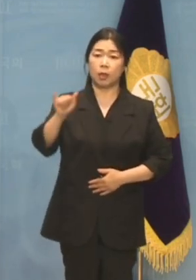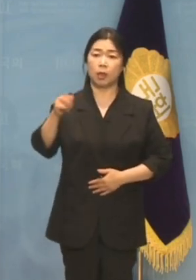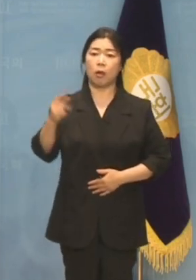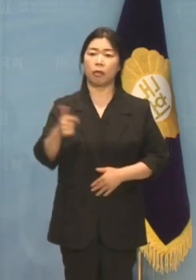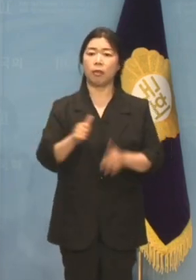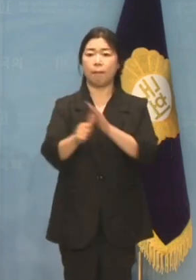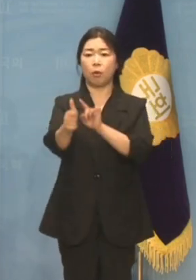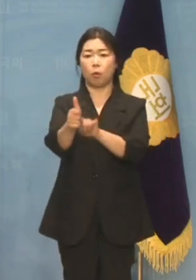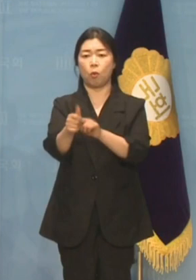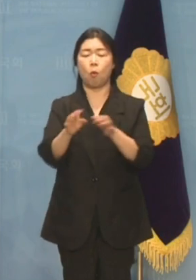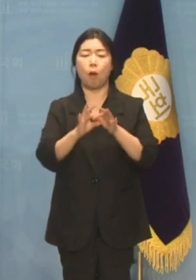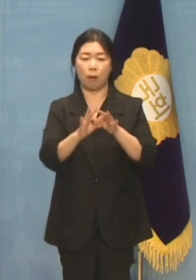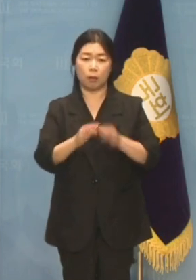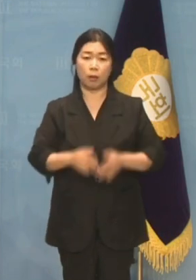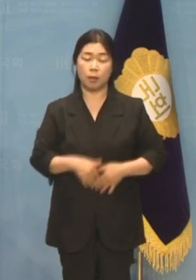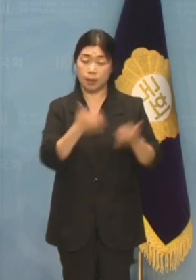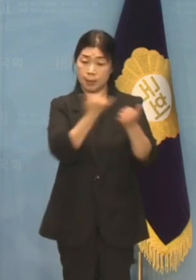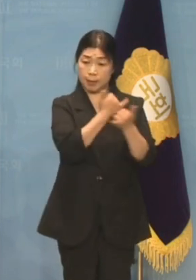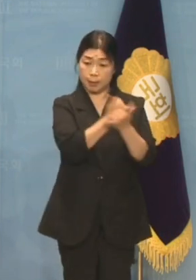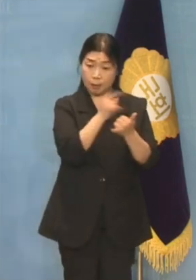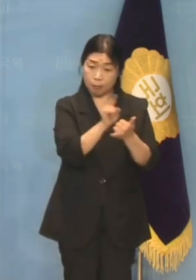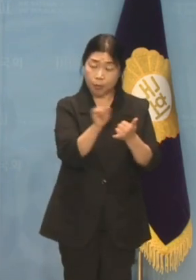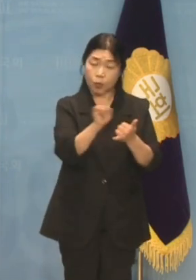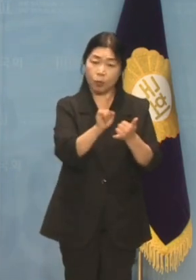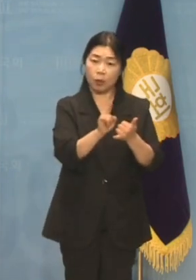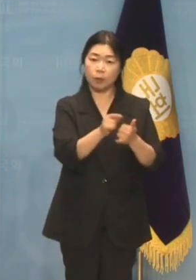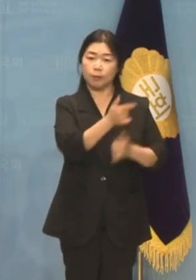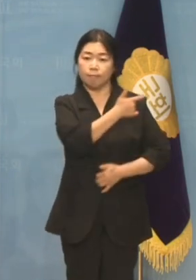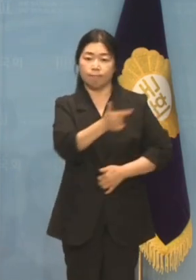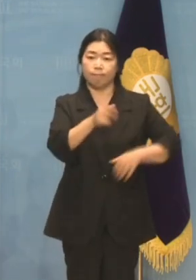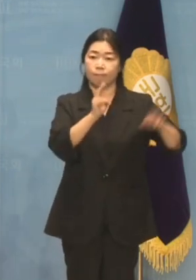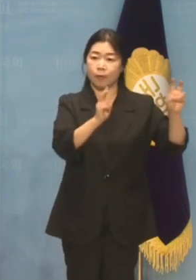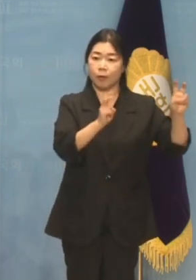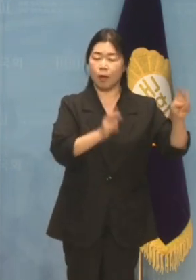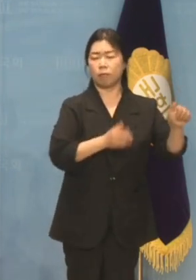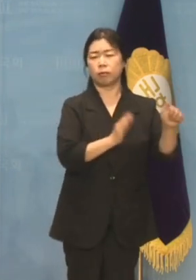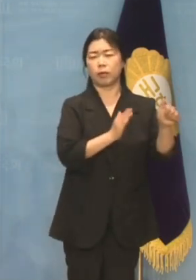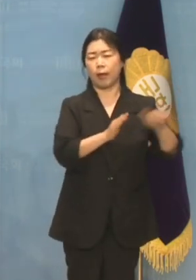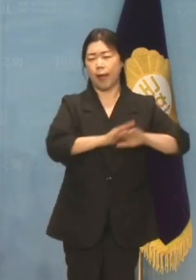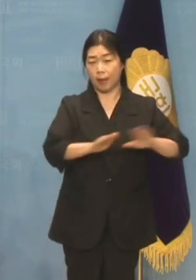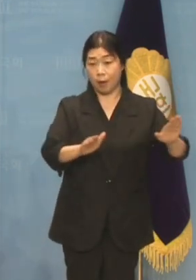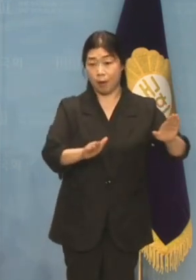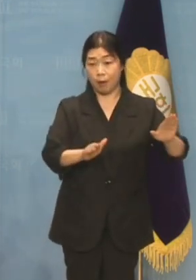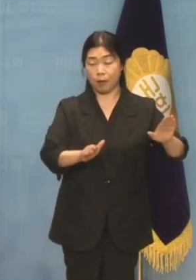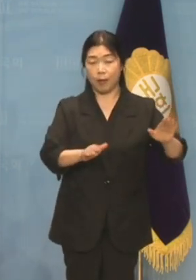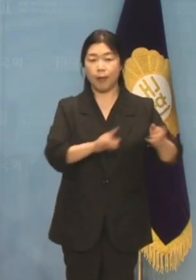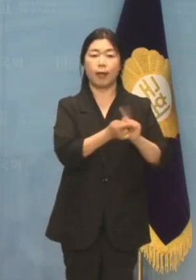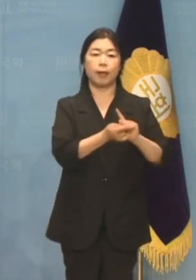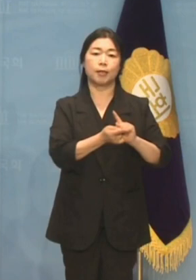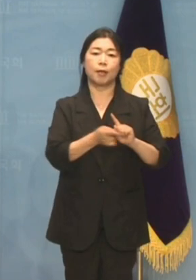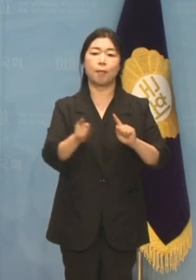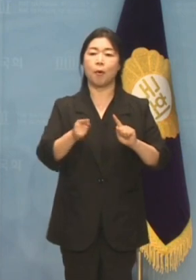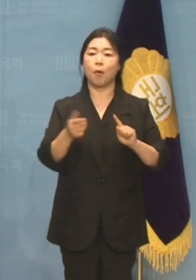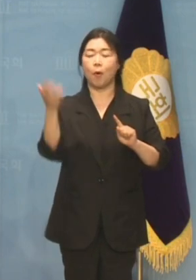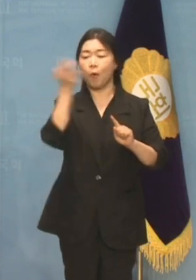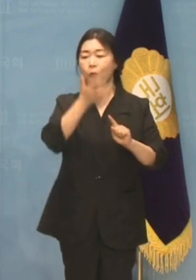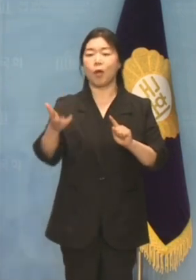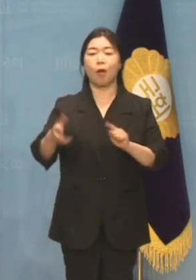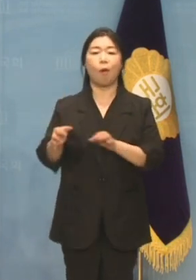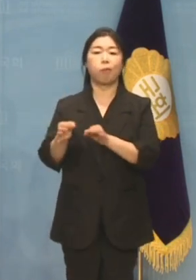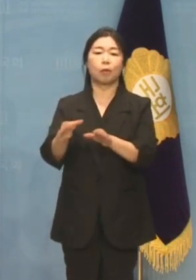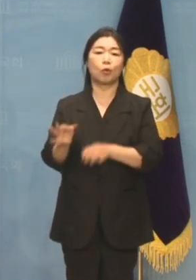관련입니다. 김기현 대표의 친인척은 모 대기업의 청탁을 해결해주는 대가로 쪼개기